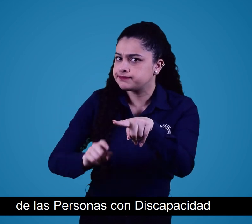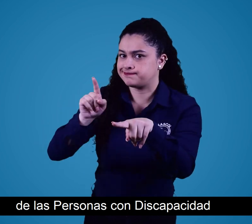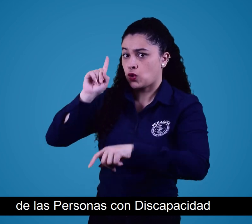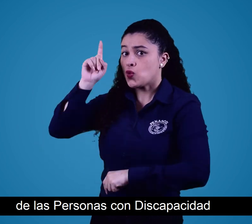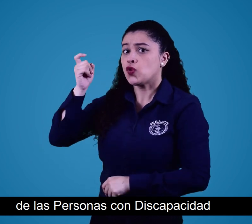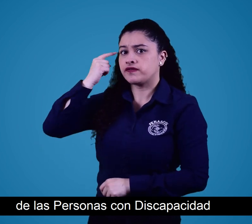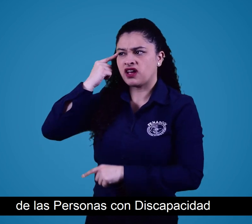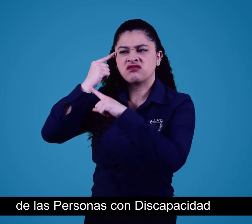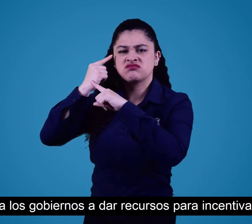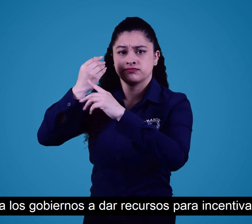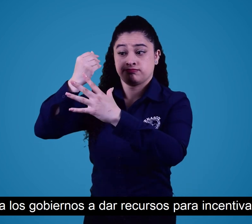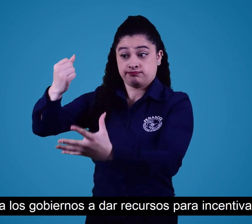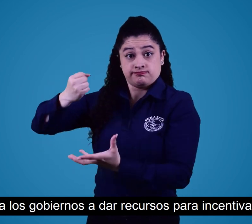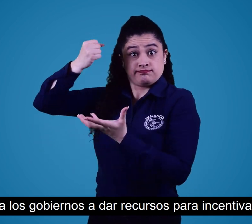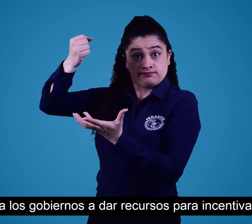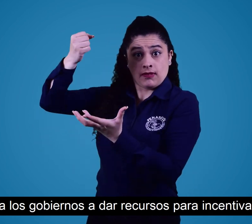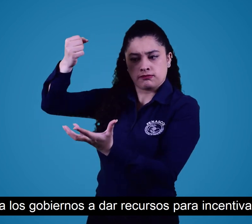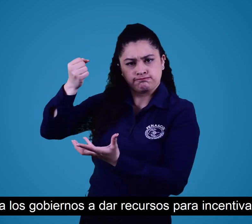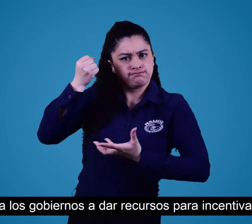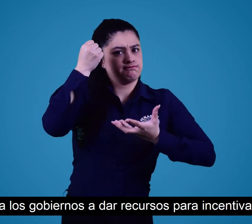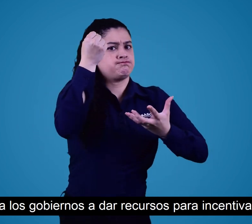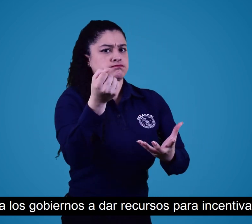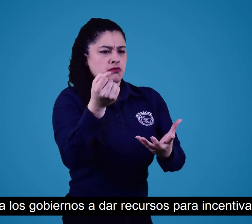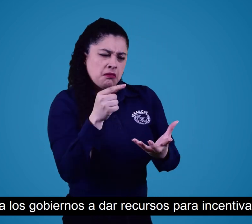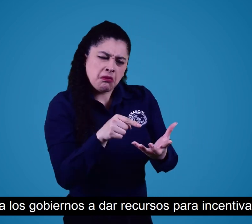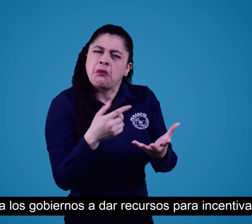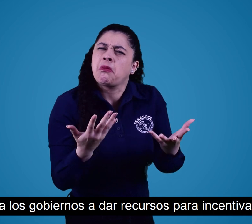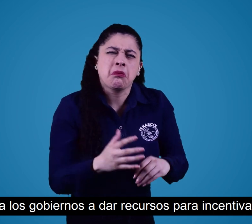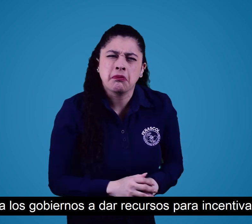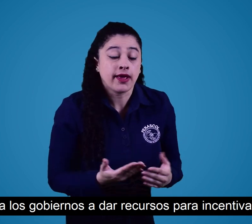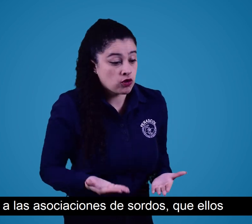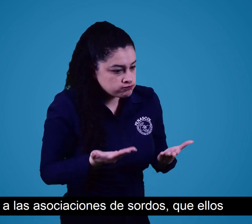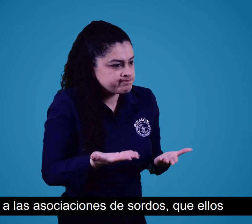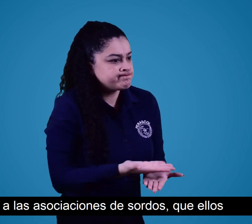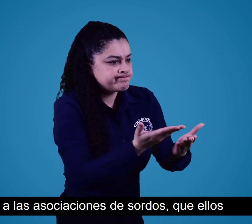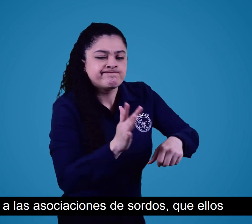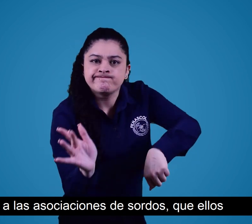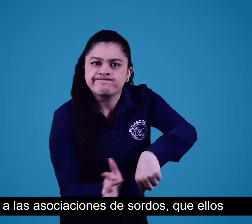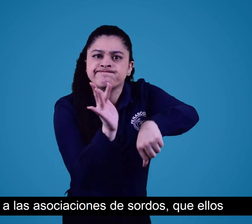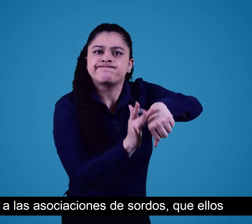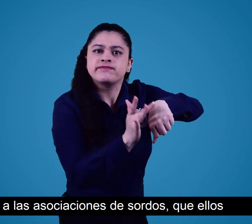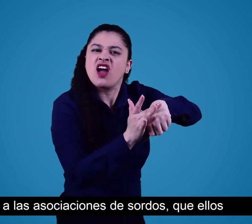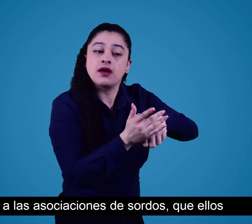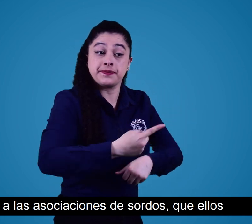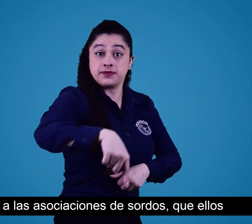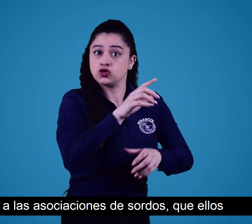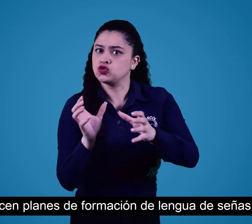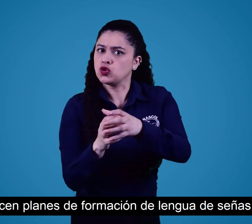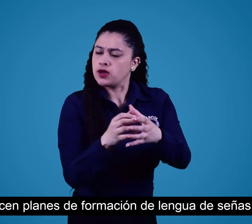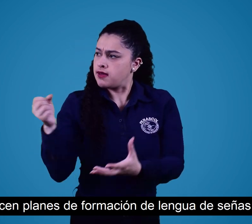Discapacidad Incita a los gobiernos a dar recursos para incentivar a las asociaciones de sordos Que ellos realicen